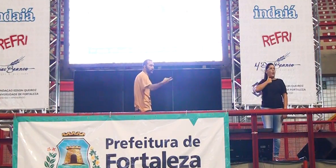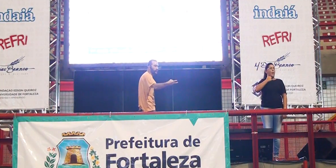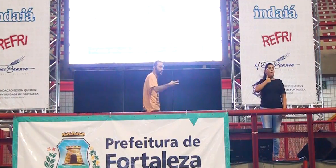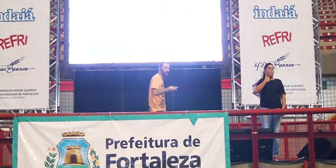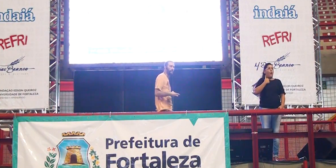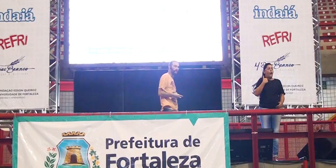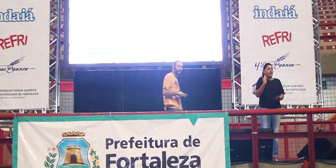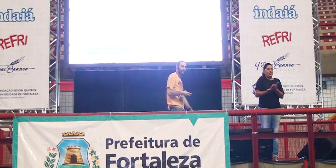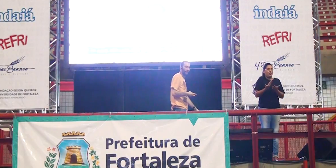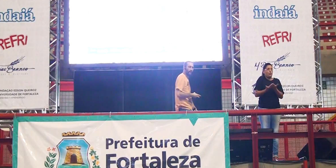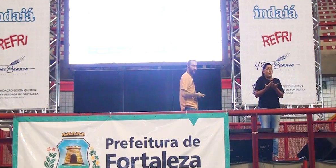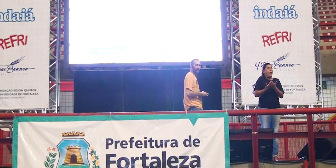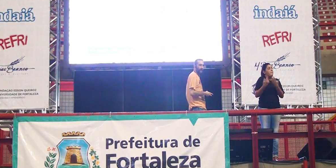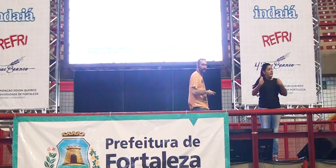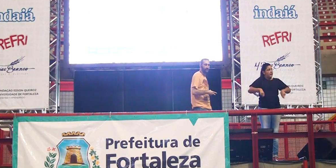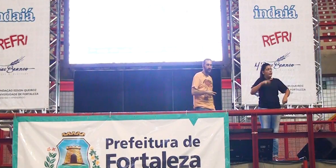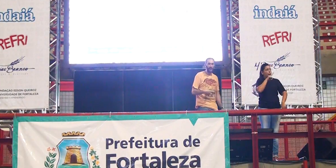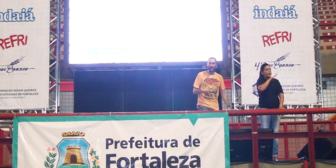ver climatologia.